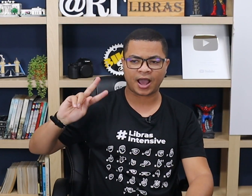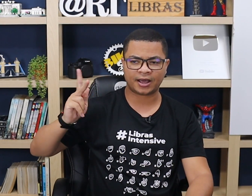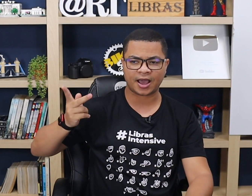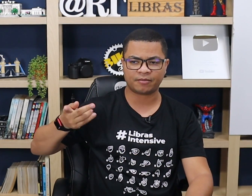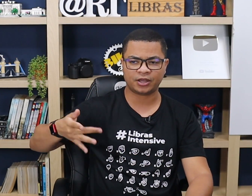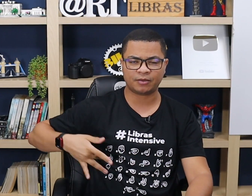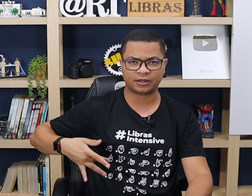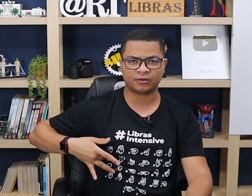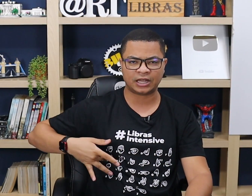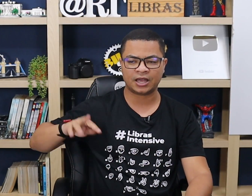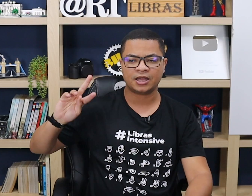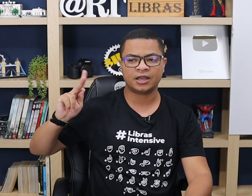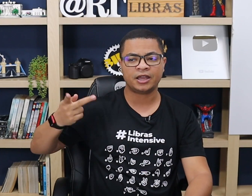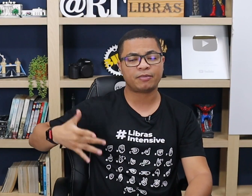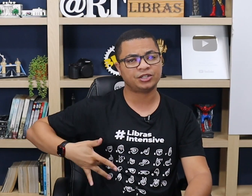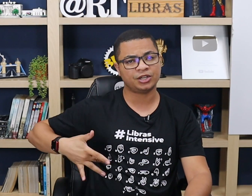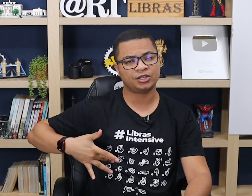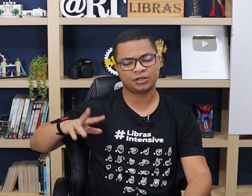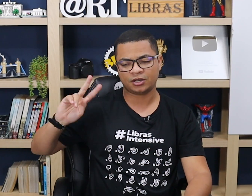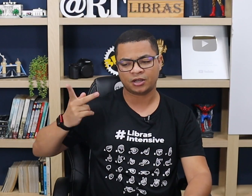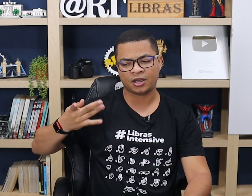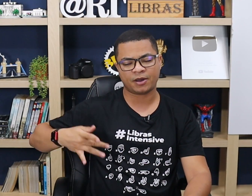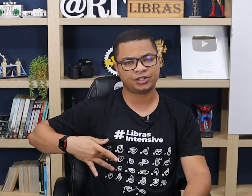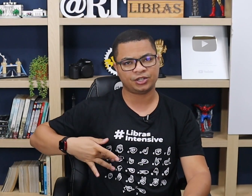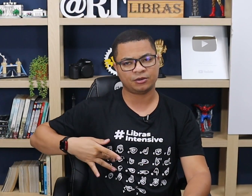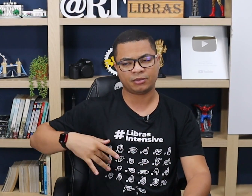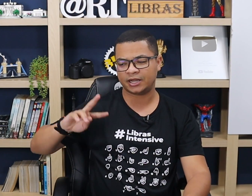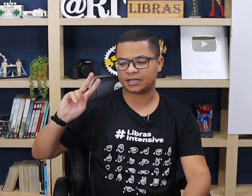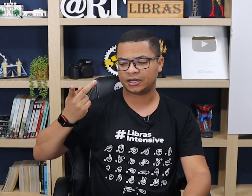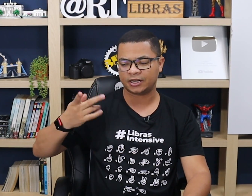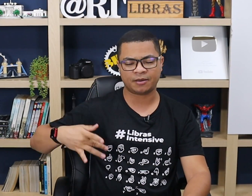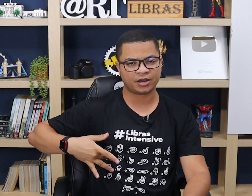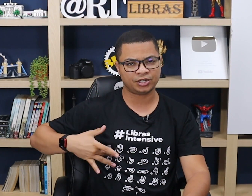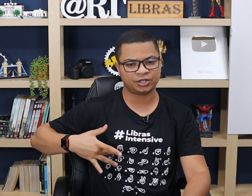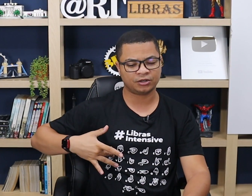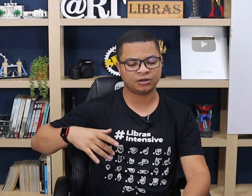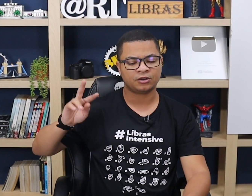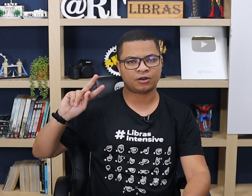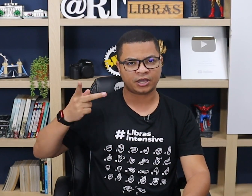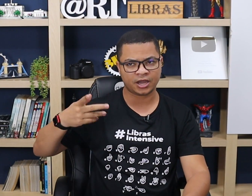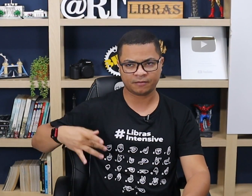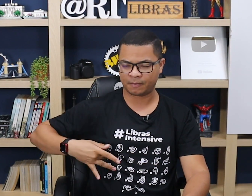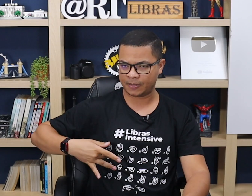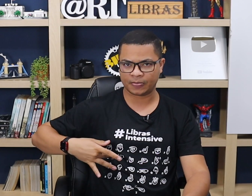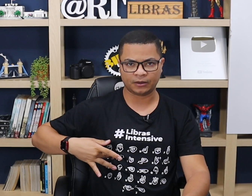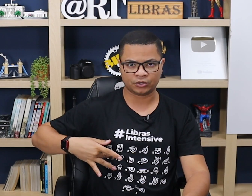H abriu e bateu tá hepatite hepatite Ok show